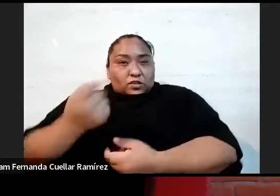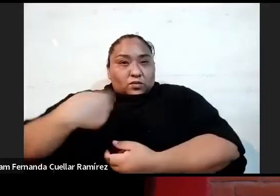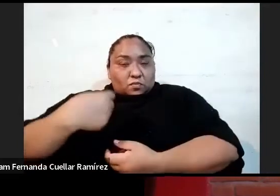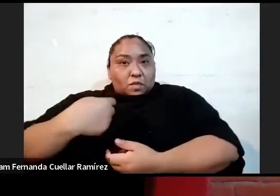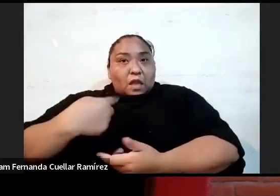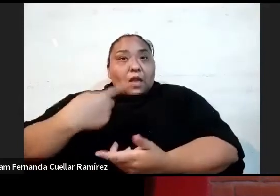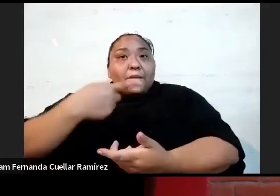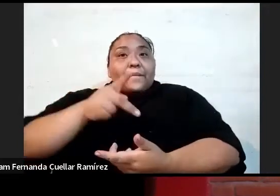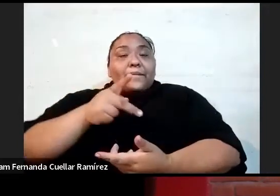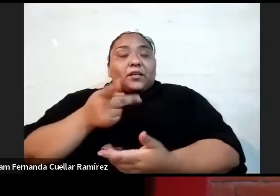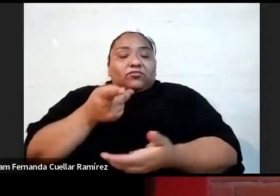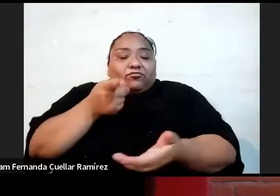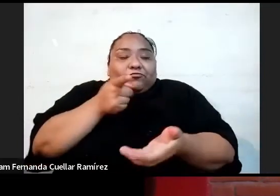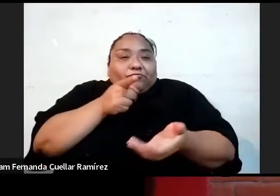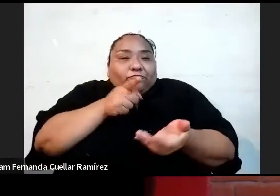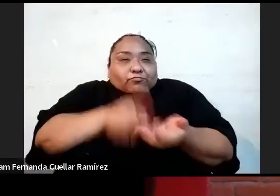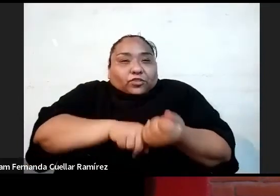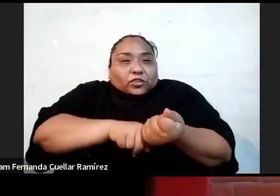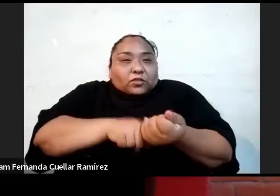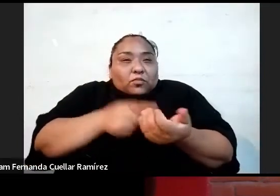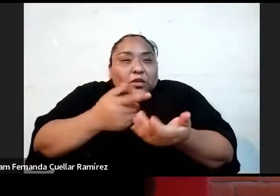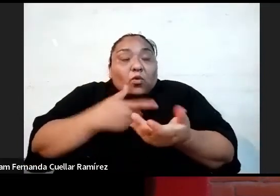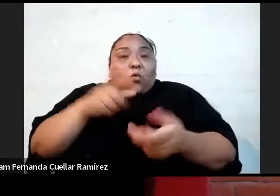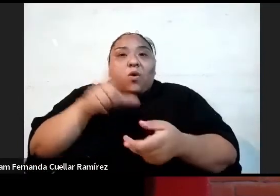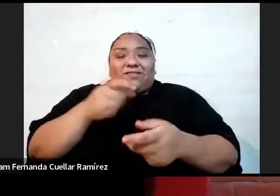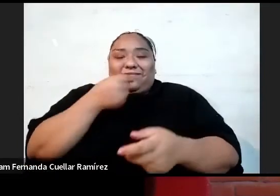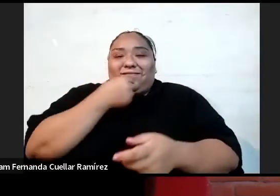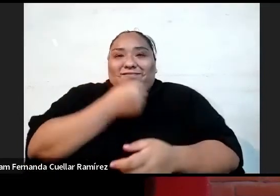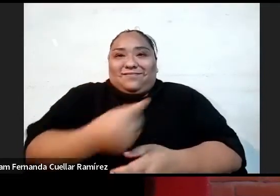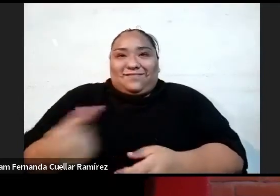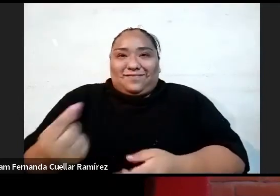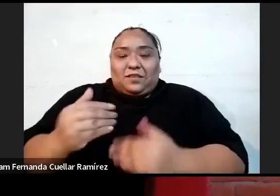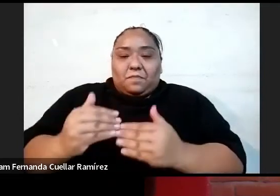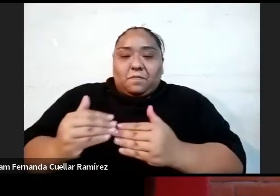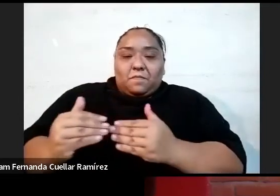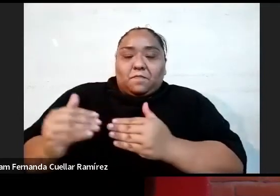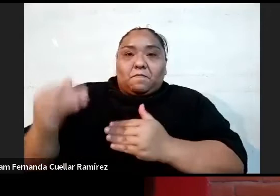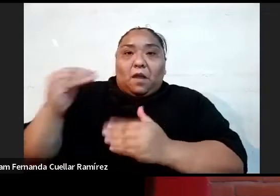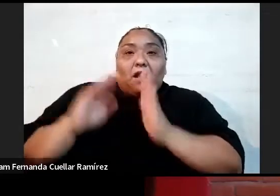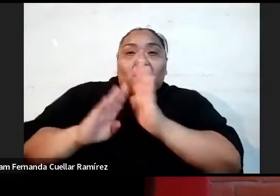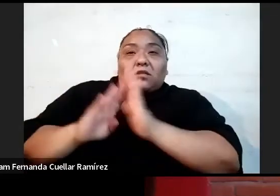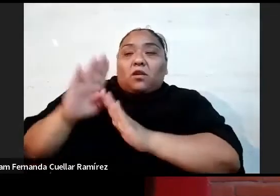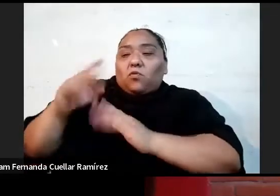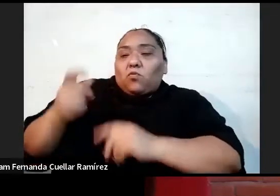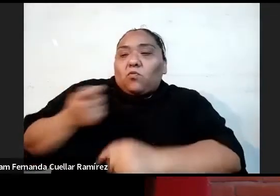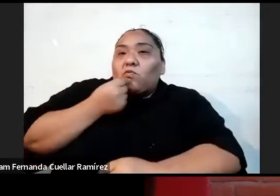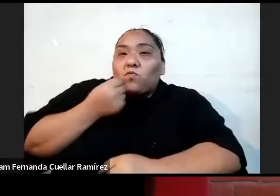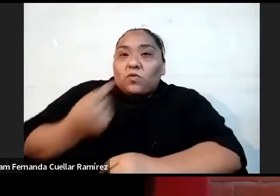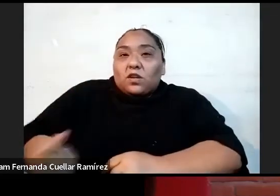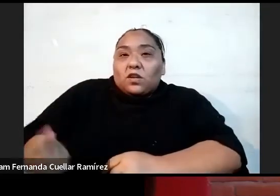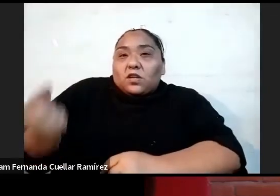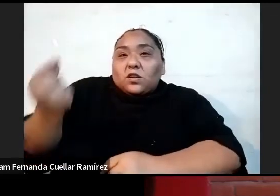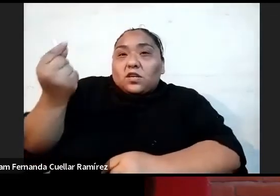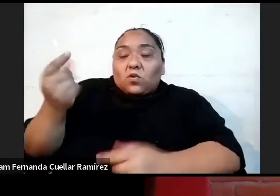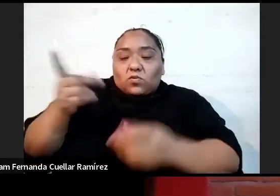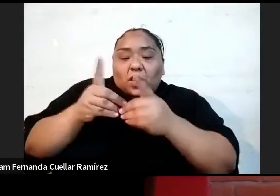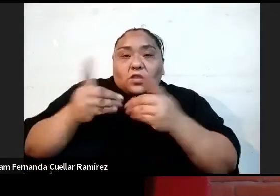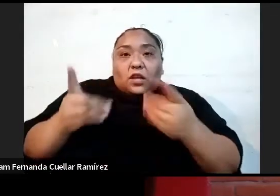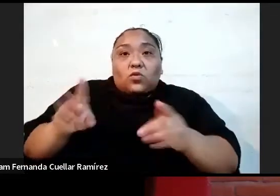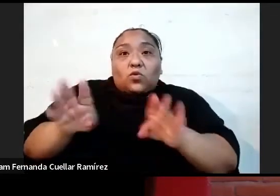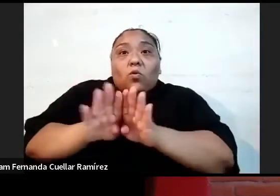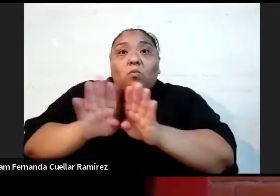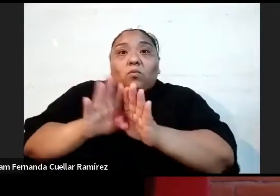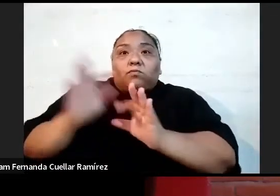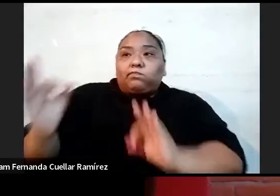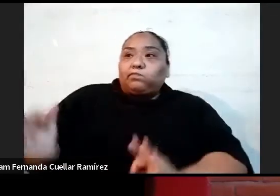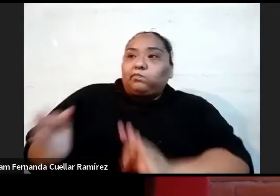cuando vamos creciendo en el desarrollo, ¿cómo es que nos vamos enfrentando a estas cosas que de pronto nos detienen,